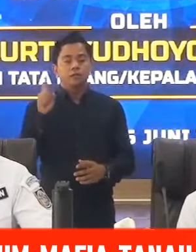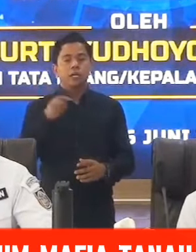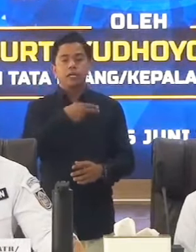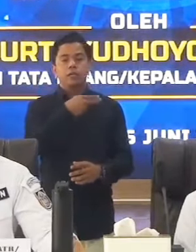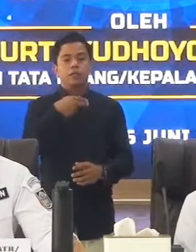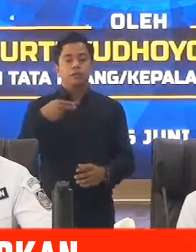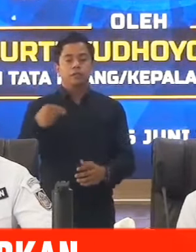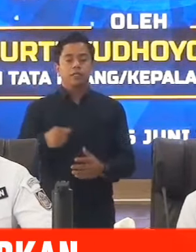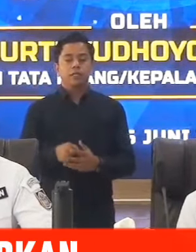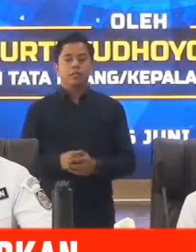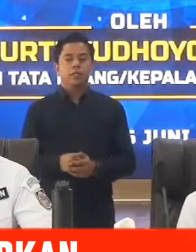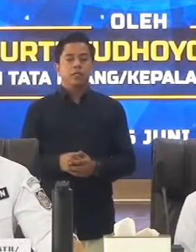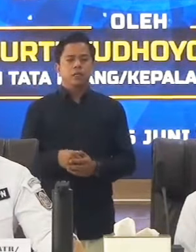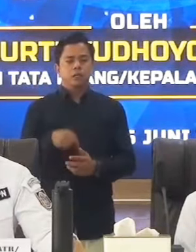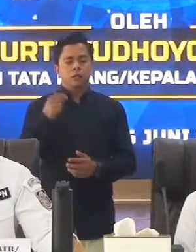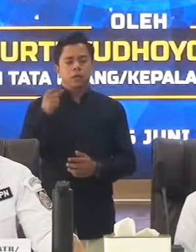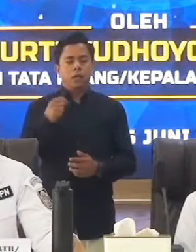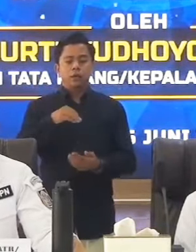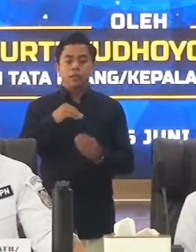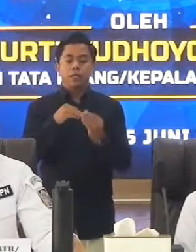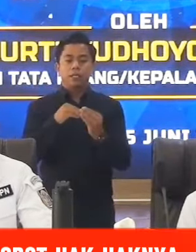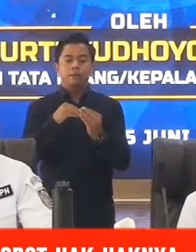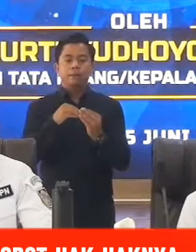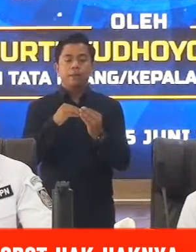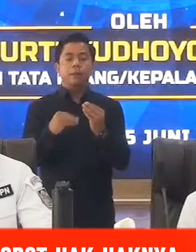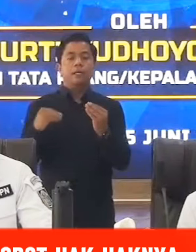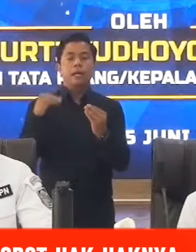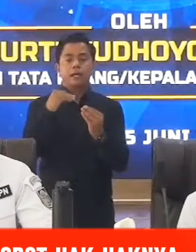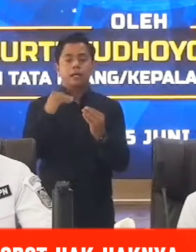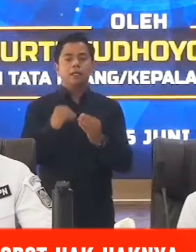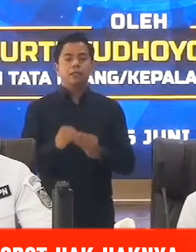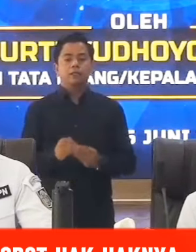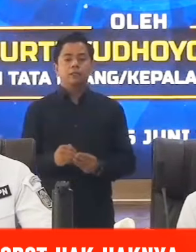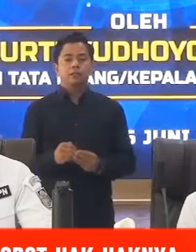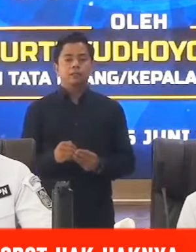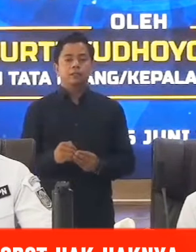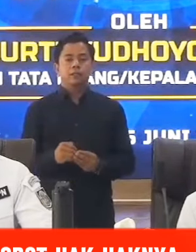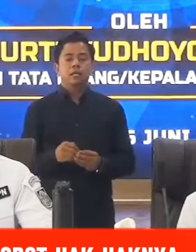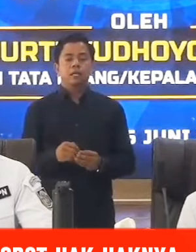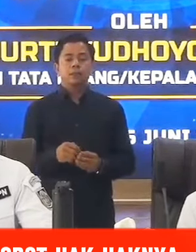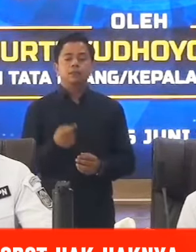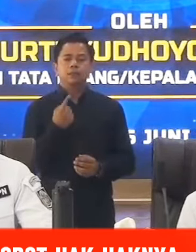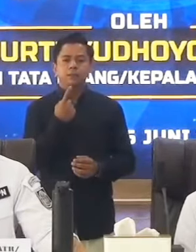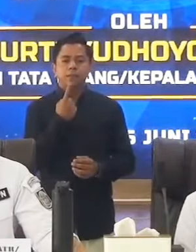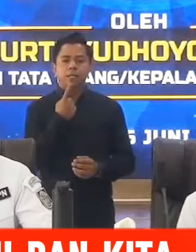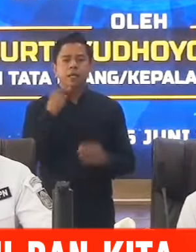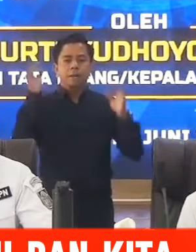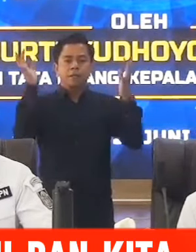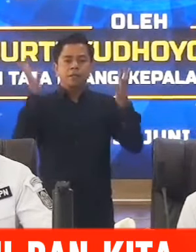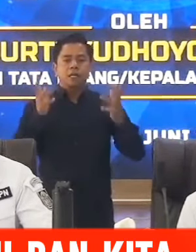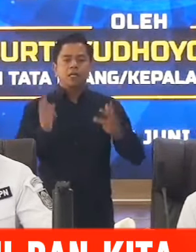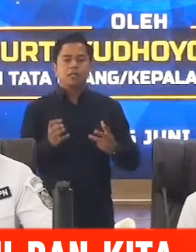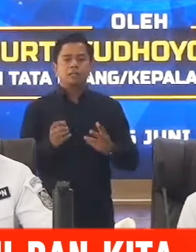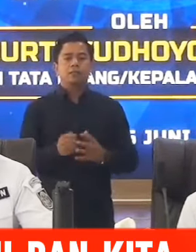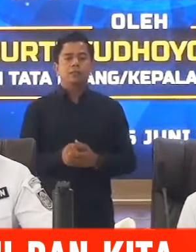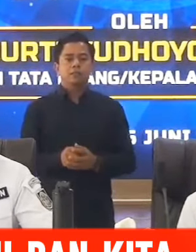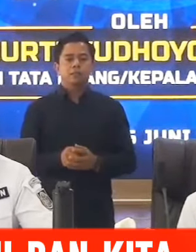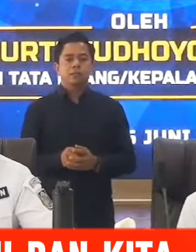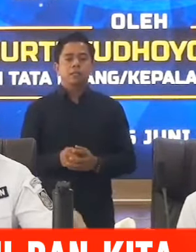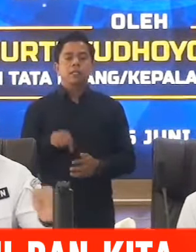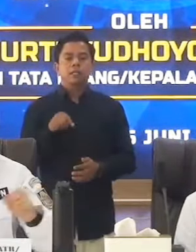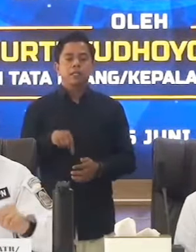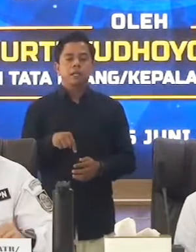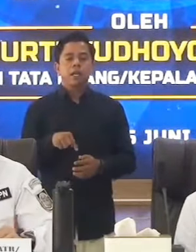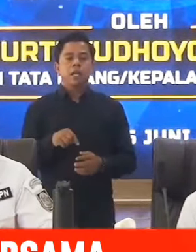mafia tanah yang menyebabkan banyak masyarakat yang tersobol hak-haknya. Ini harus kita cegah dan